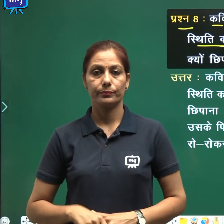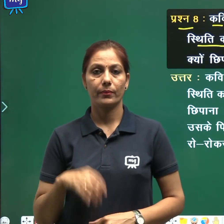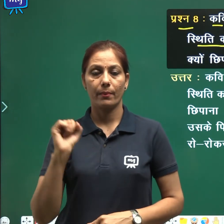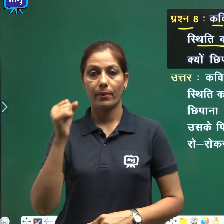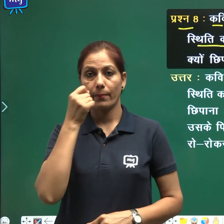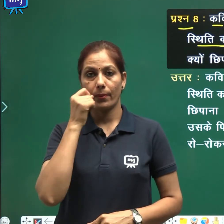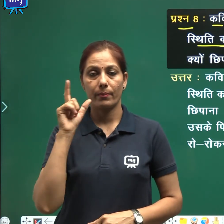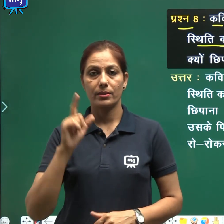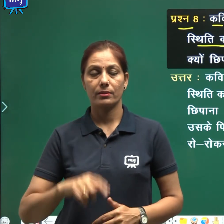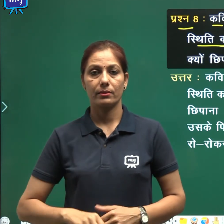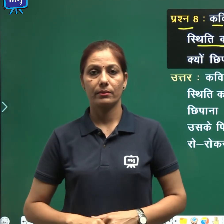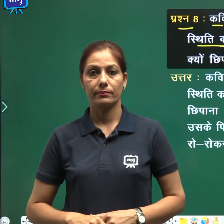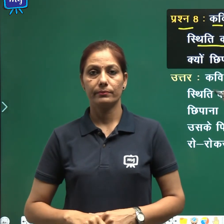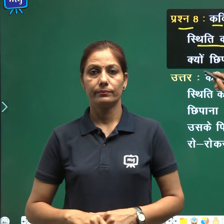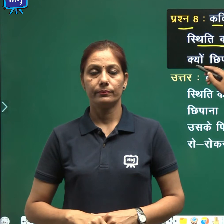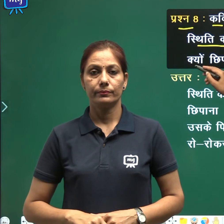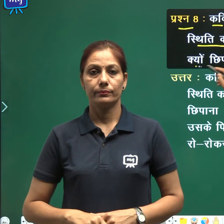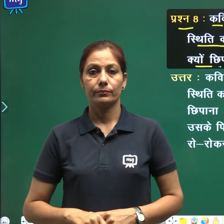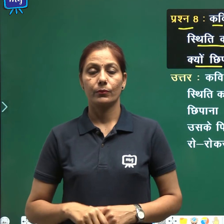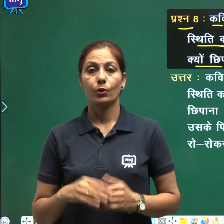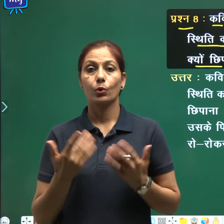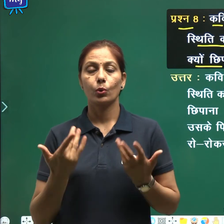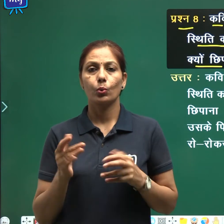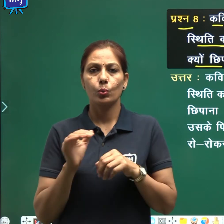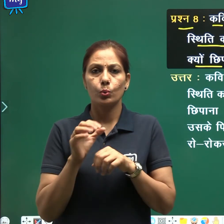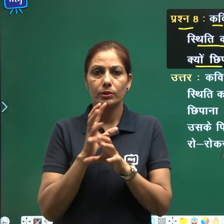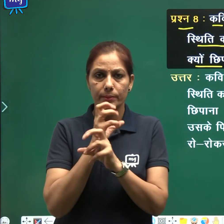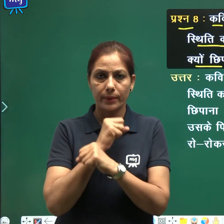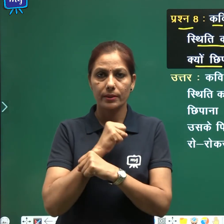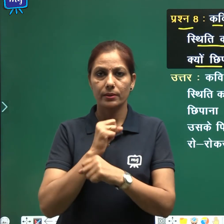अपने पिता से क्यों छिपाना चाहता है?